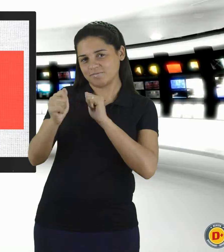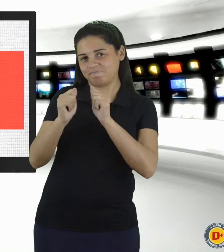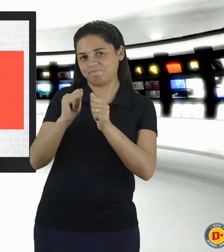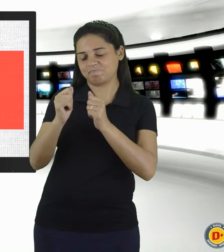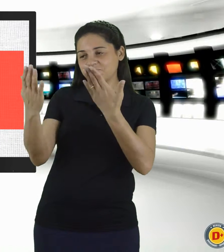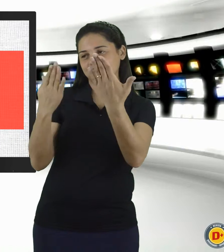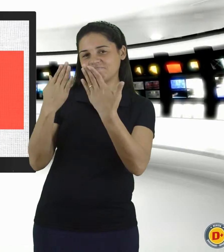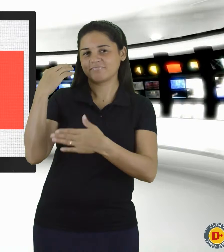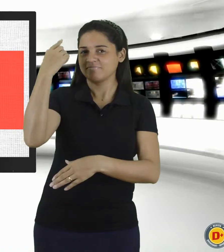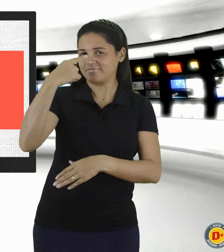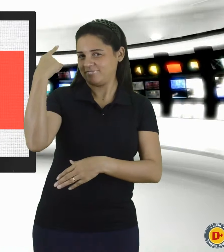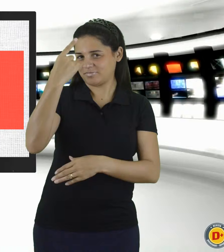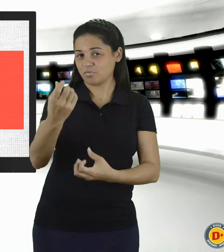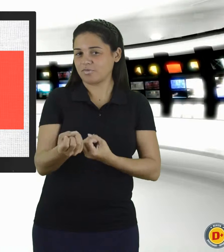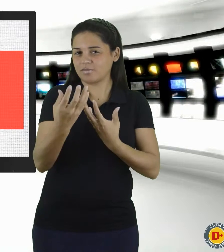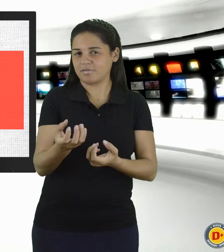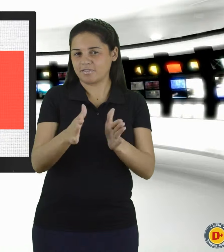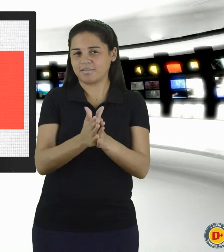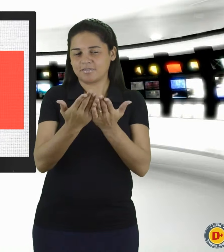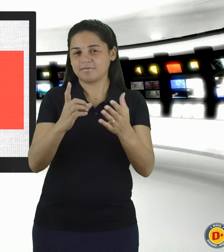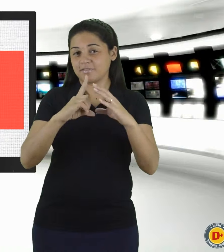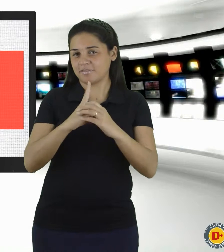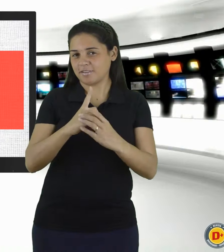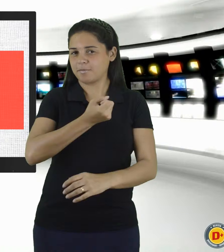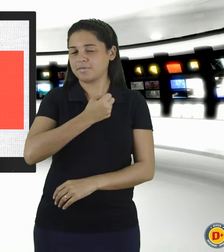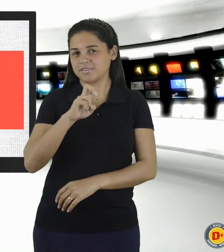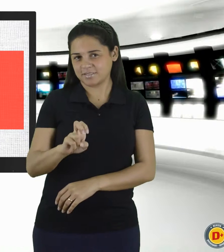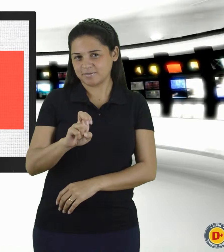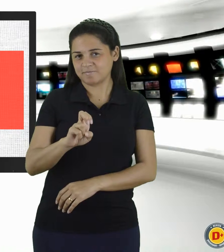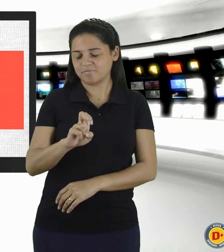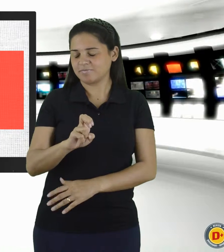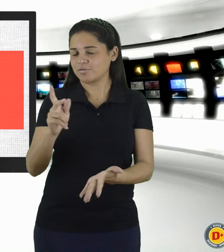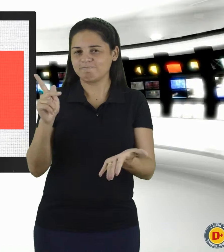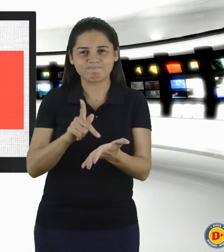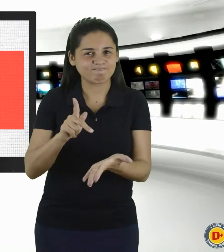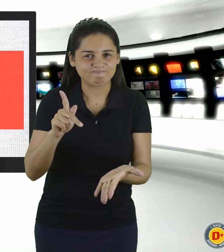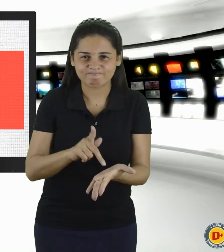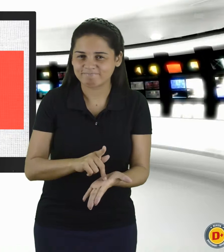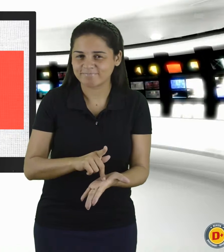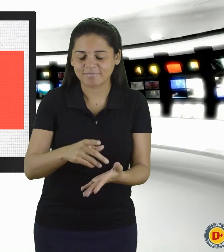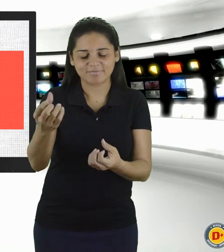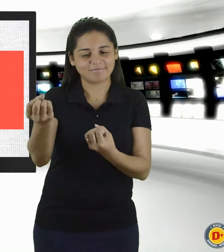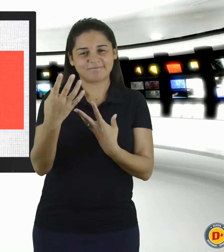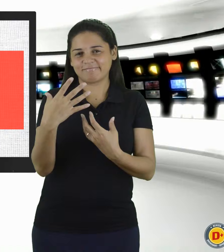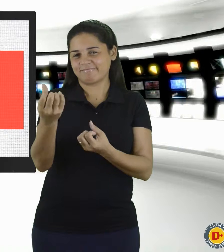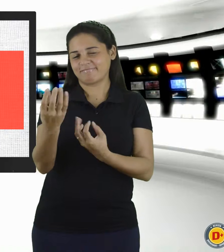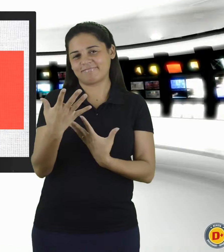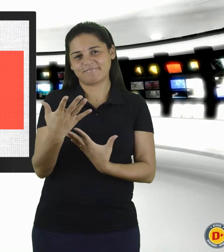de vida. Não sou partidário da prática de tratar a pessoa com deficiência pelo viés de vitimização.